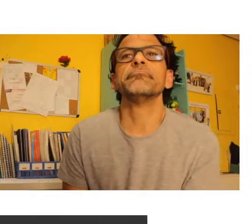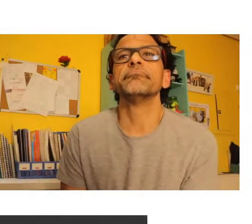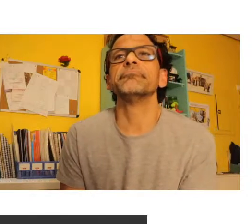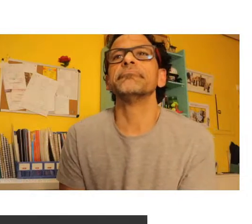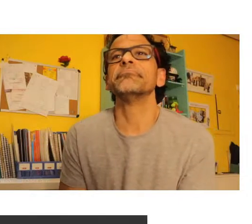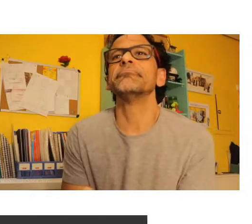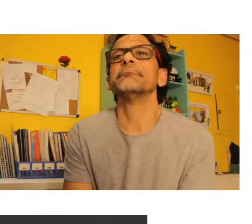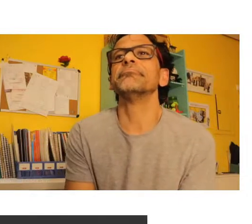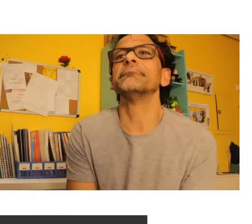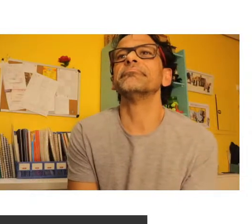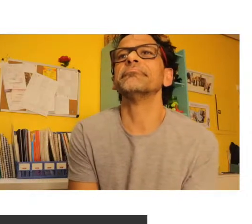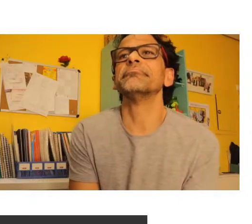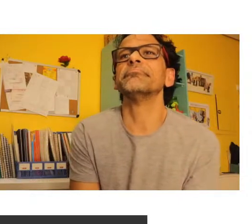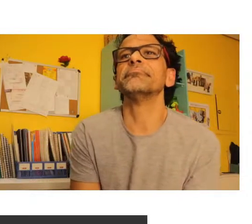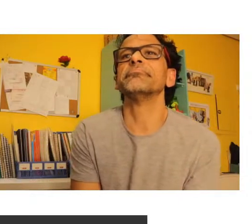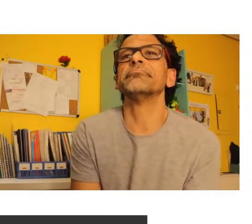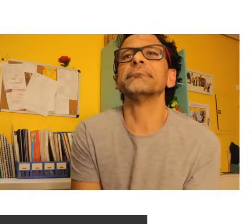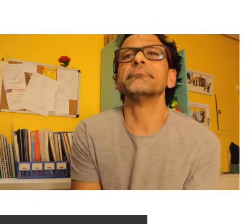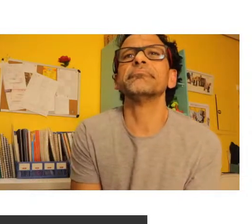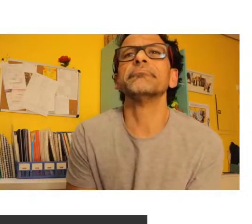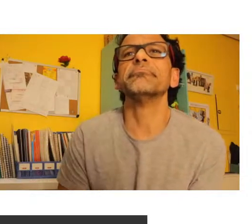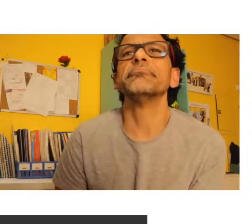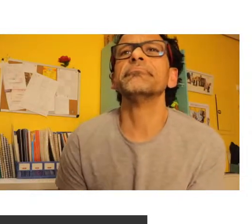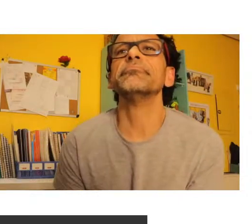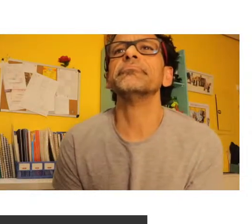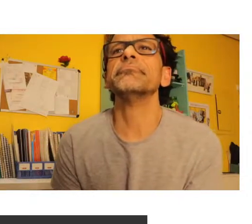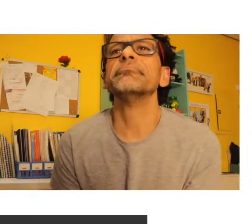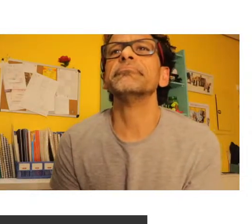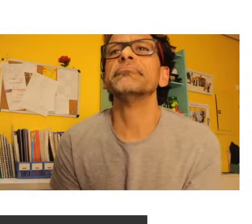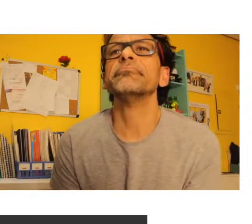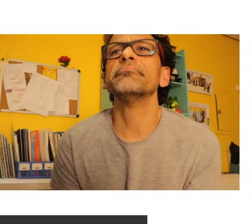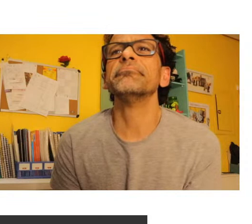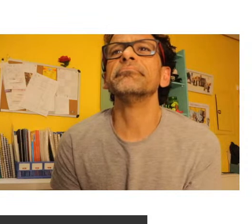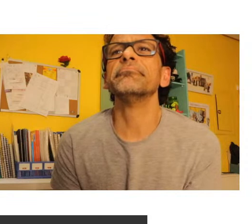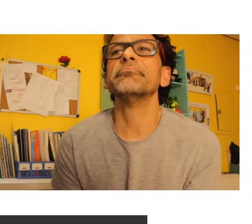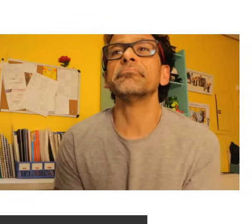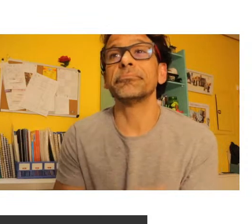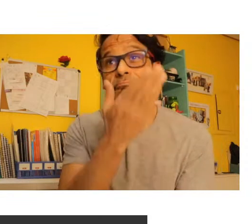E aí E